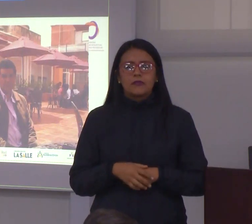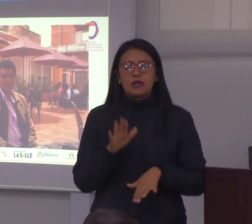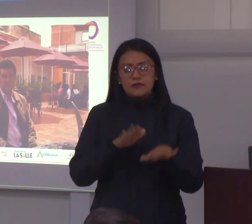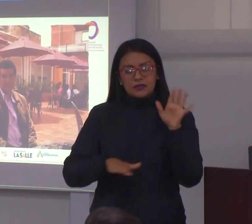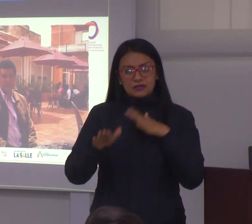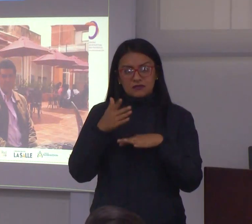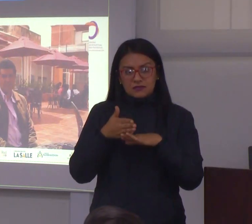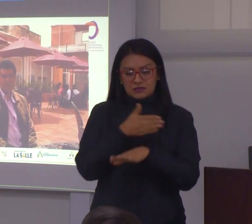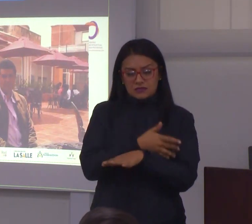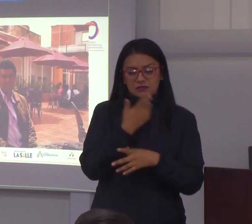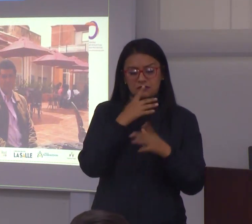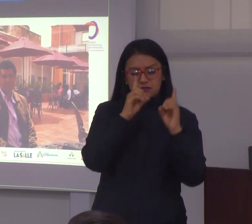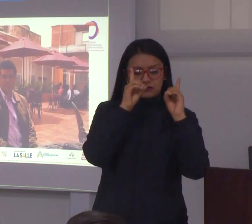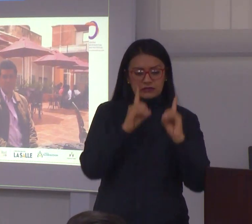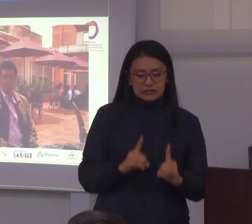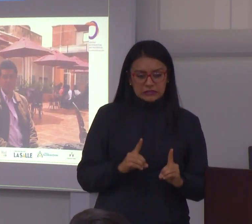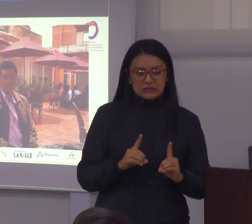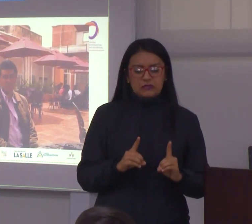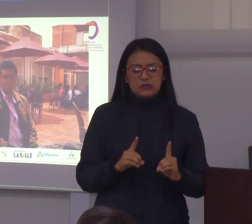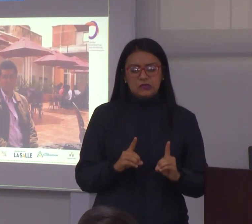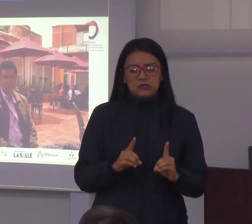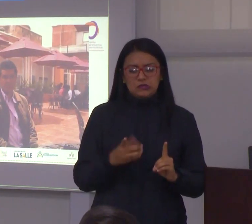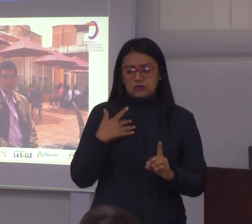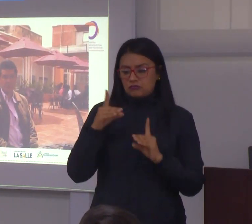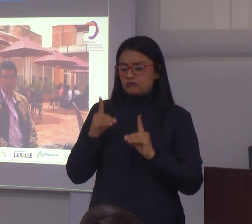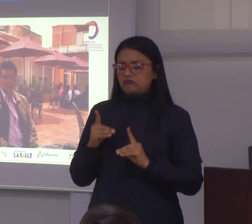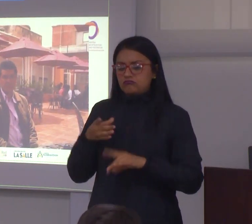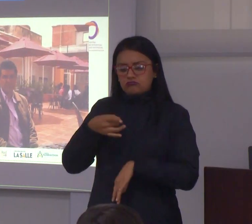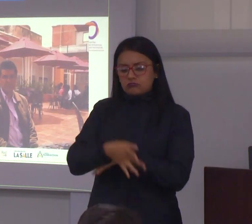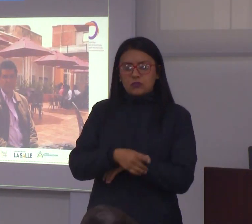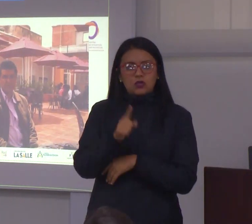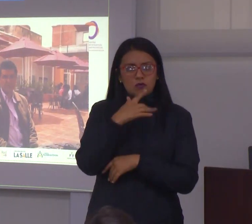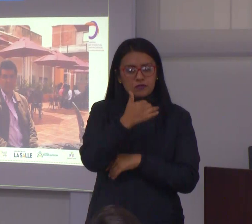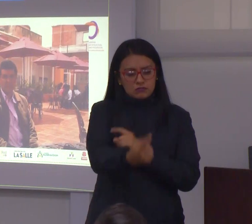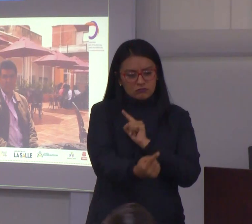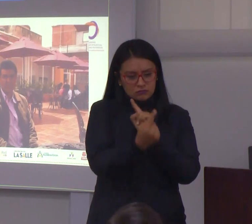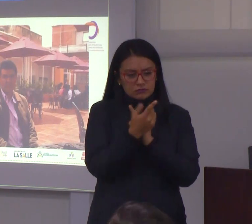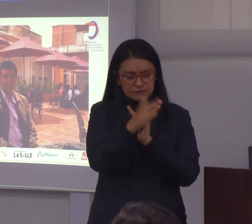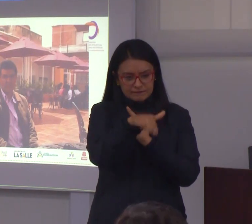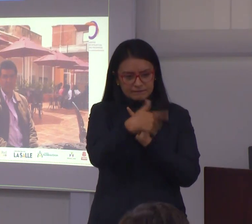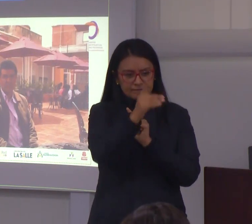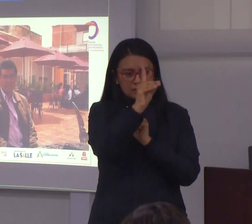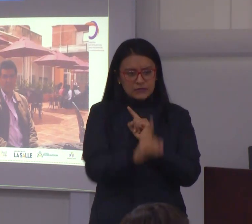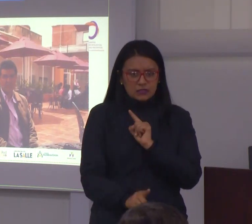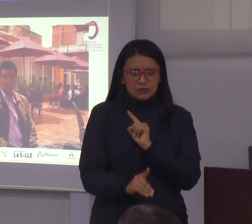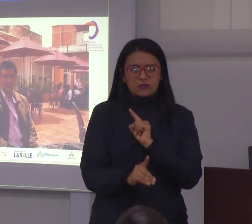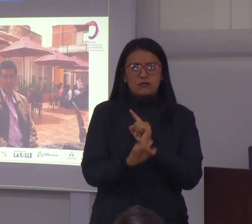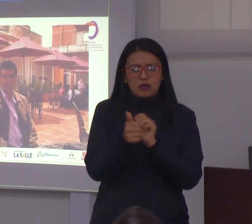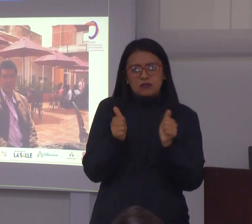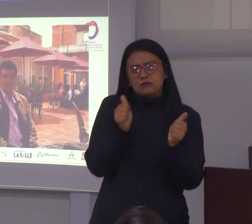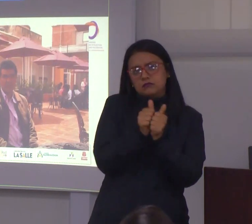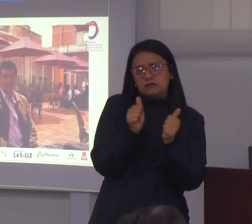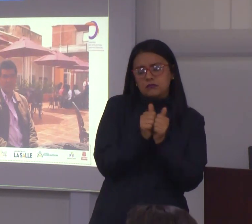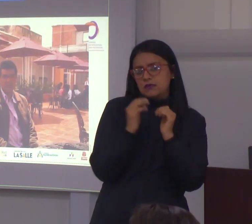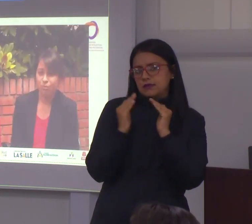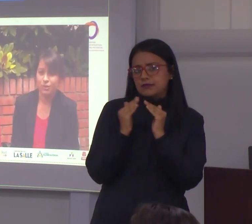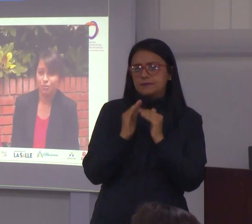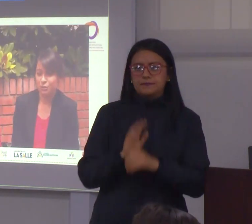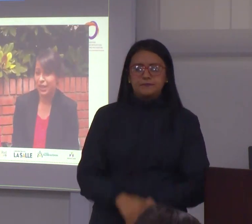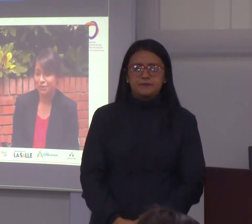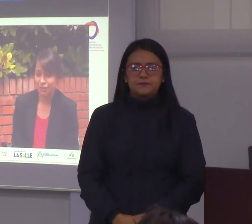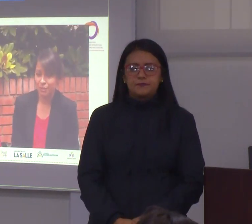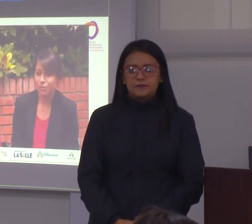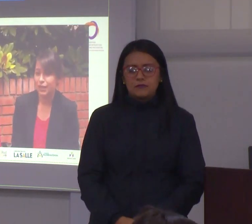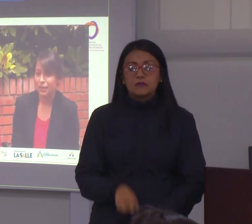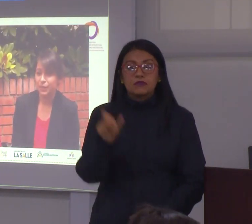la toma de decisiones que él también tiene que estar presente a la hora de tomarse su experiencia. Pues